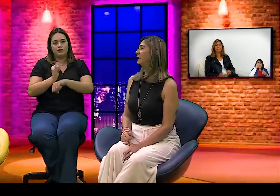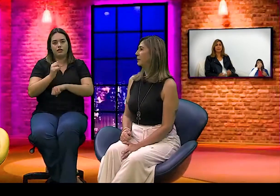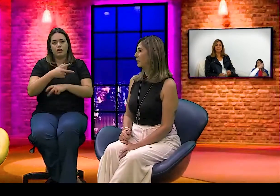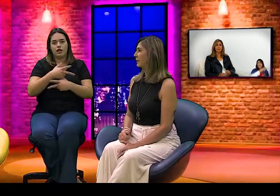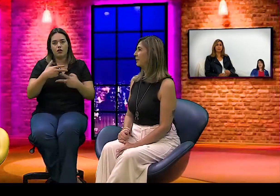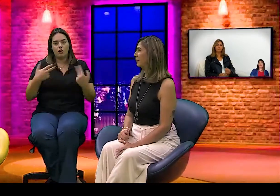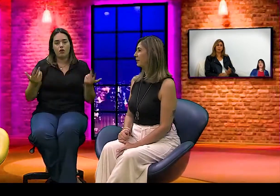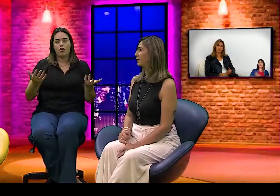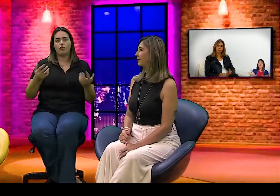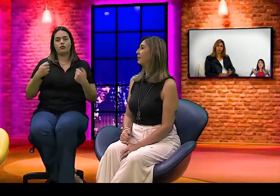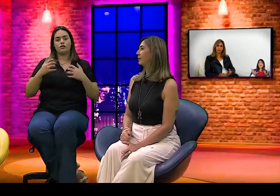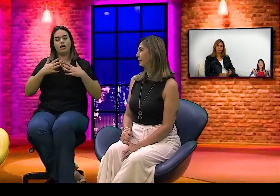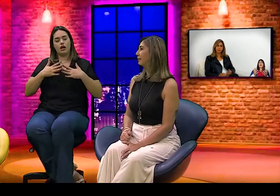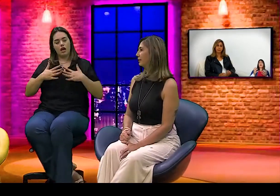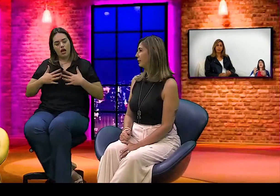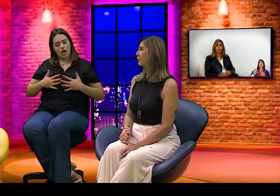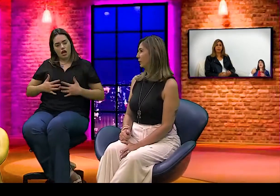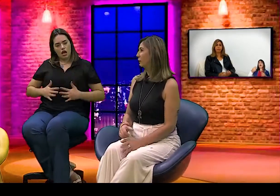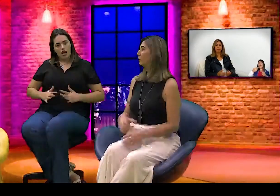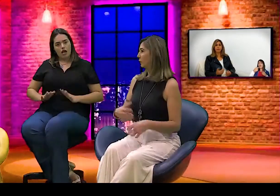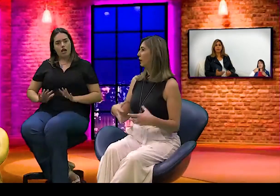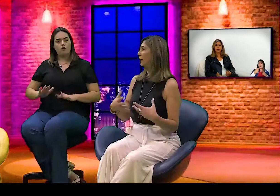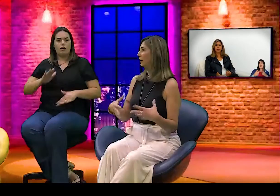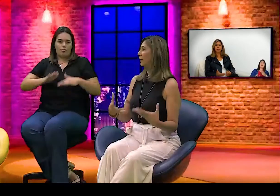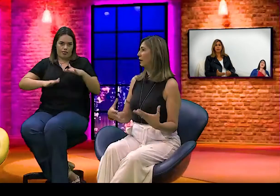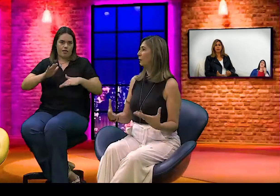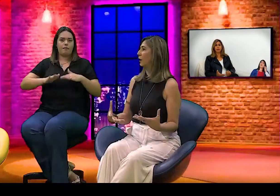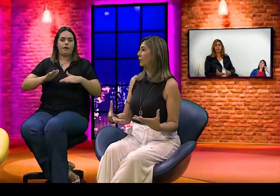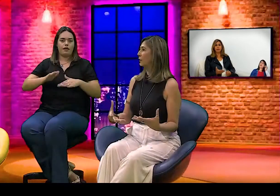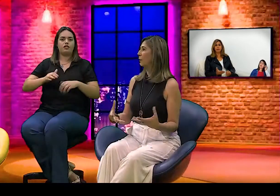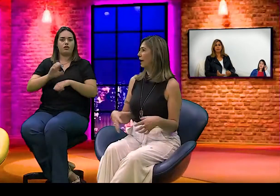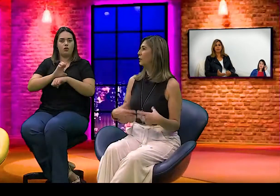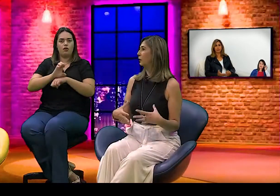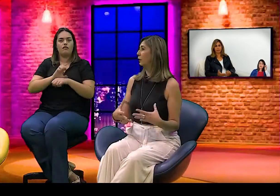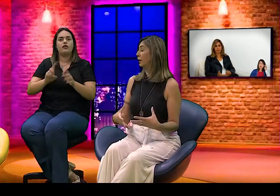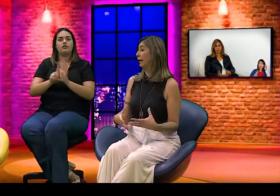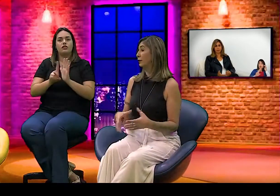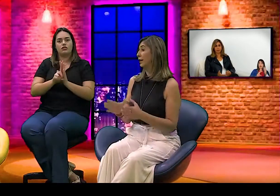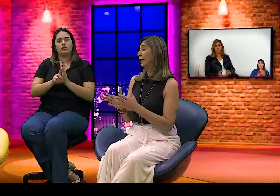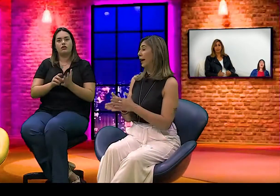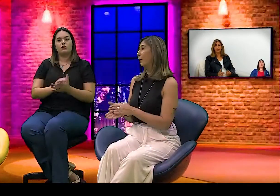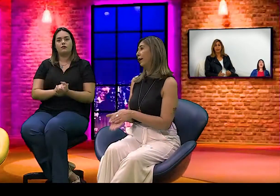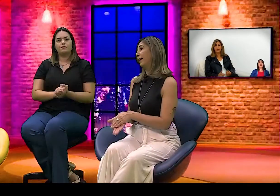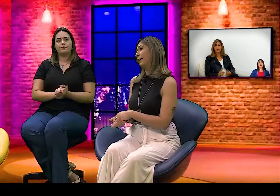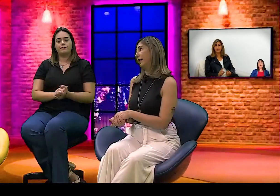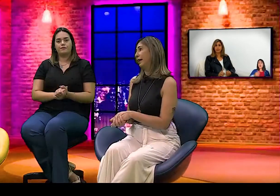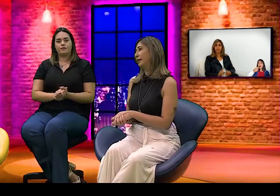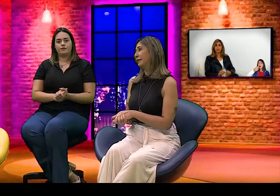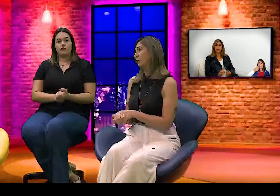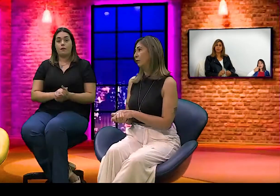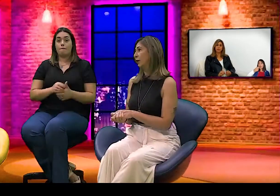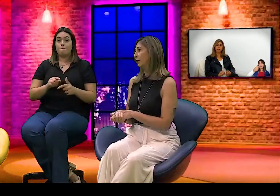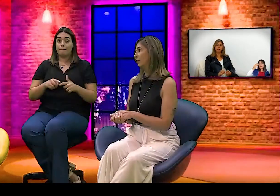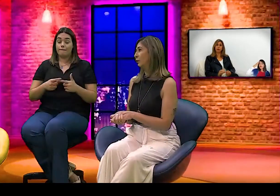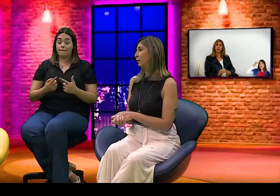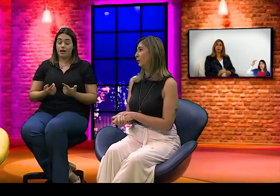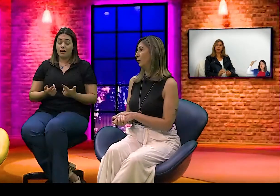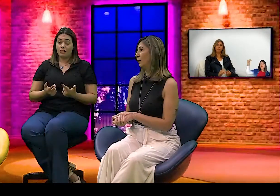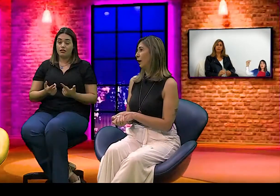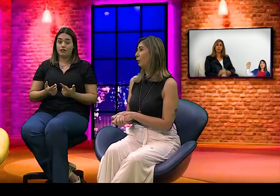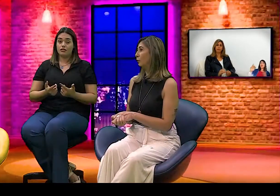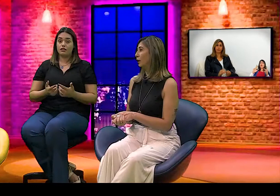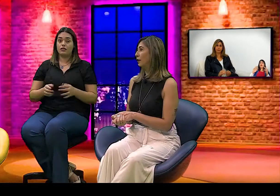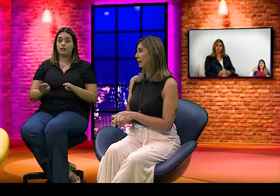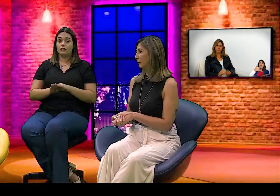mais tranquilo, dependendo o que a droga causa. Do que a profissão pede e do que a droga causa. Agora, tem a questão, né,